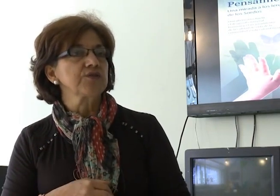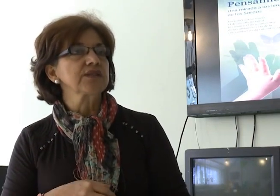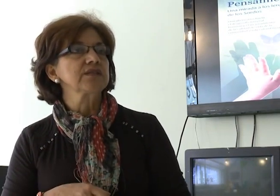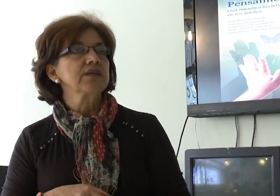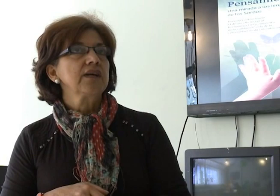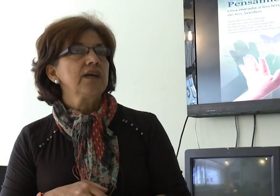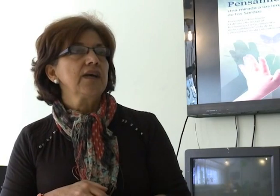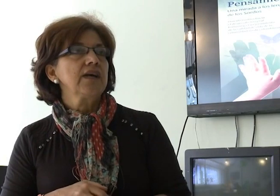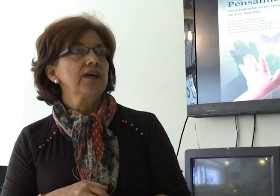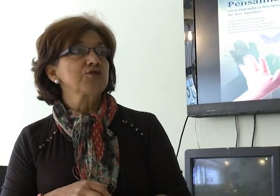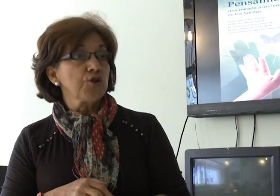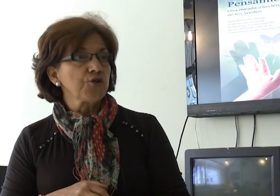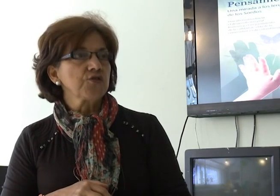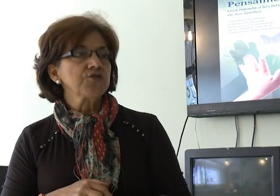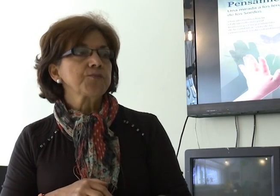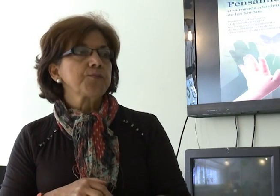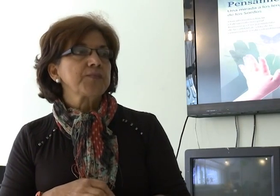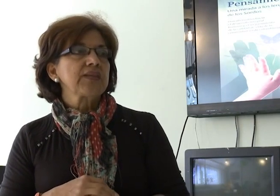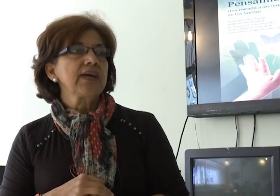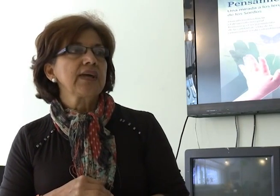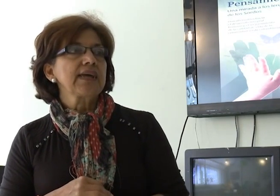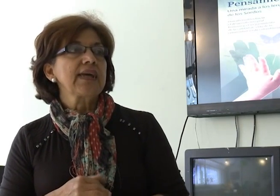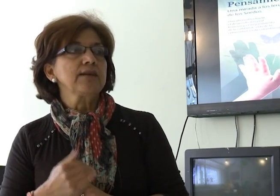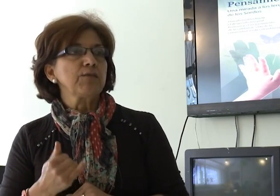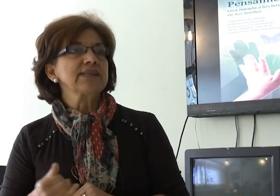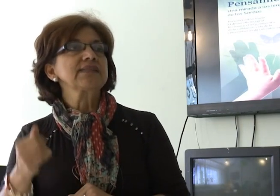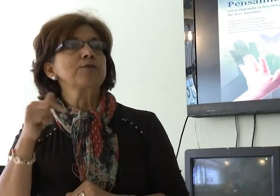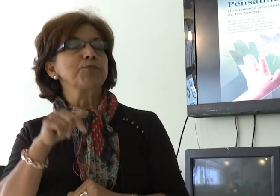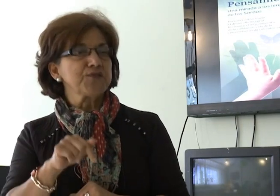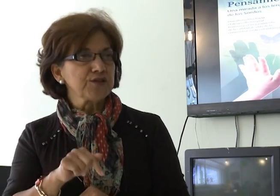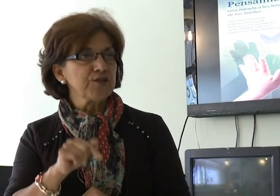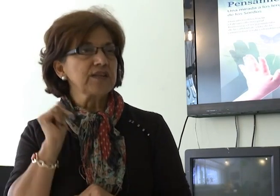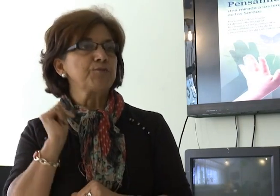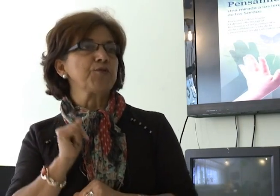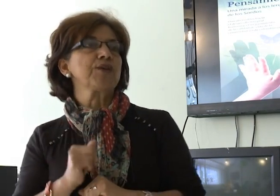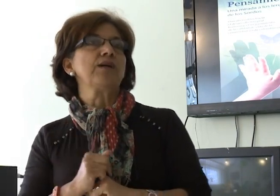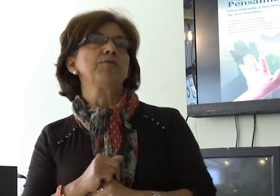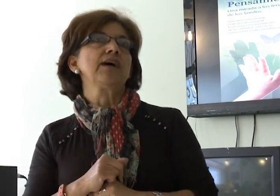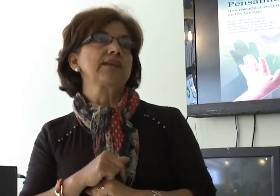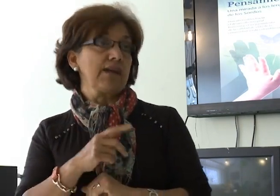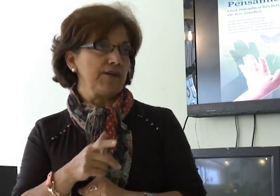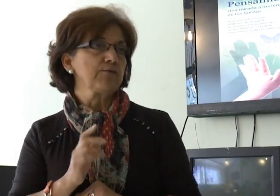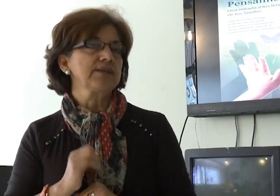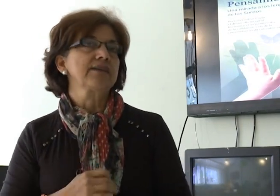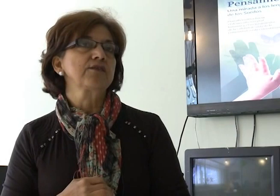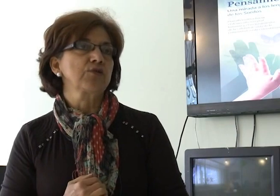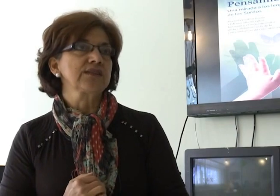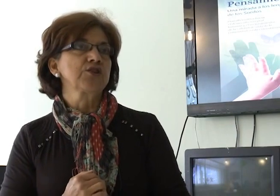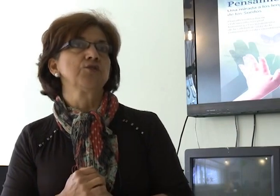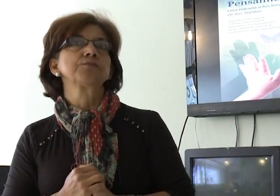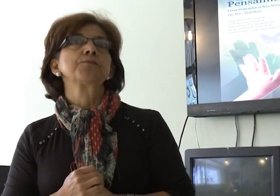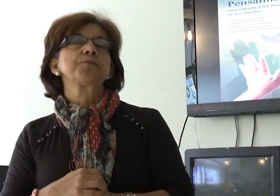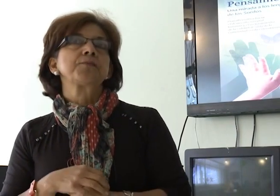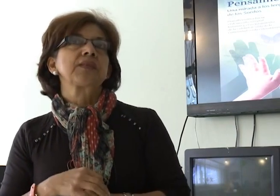profesores sordos que además de ser profesores del programa de la Facultad de Educación,